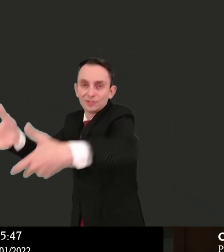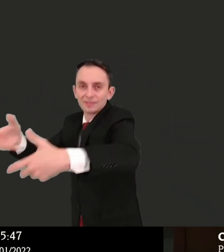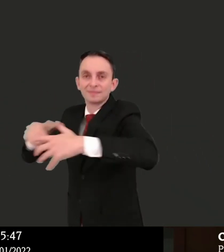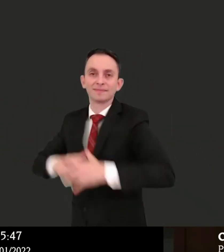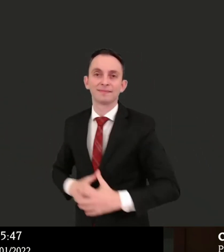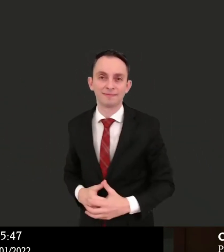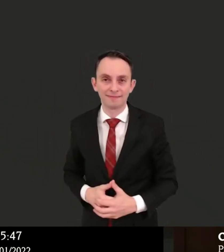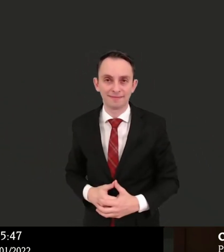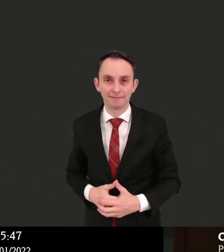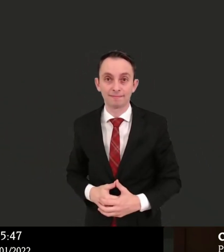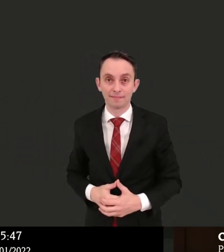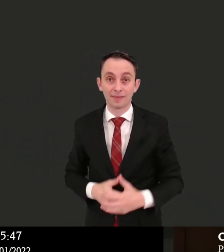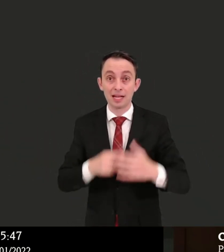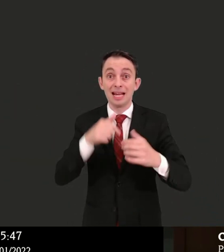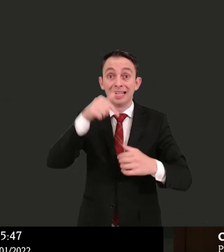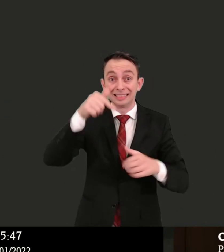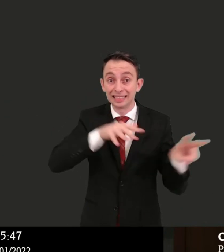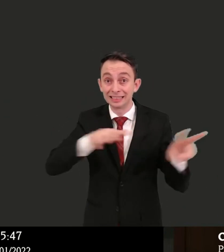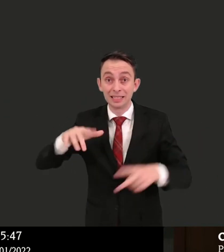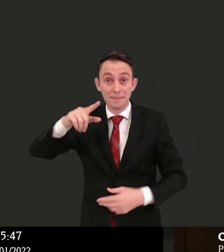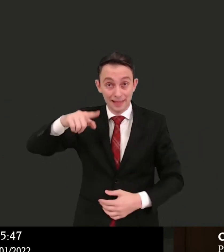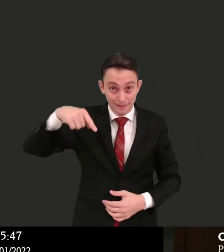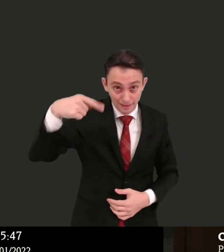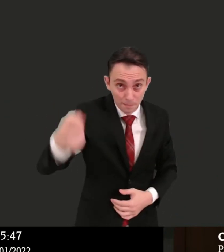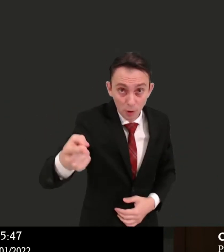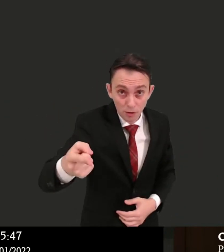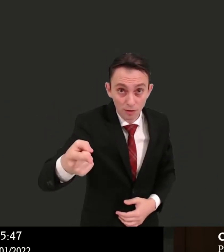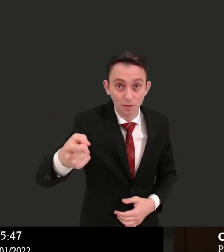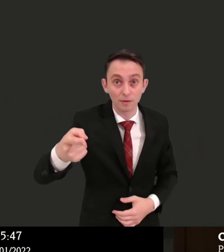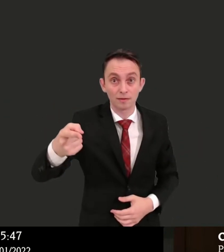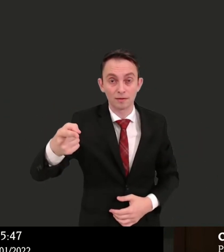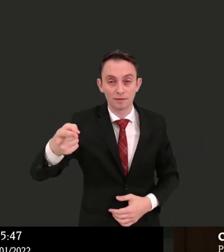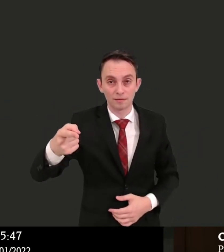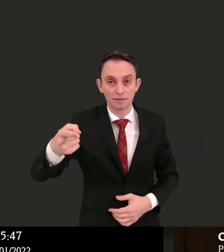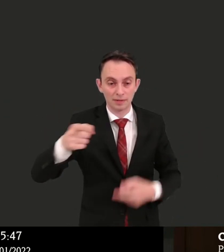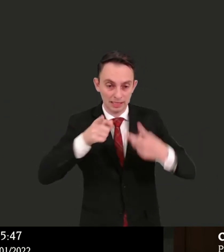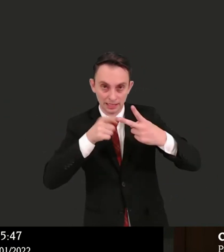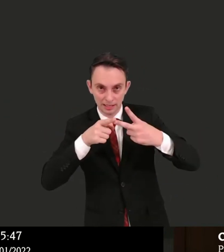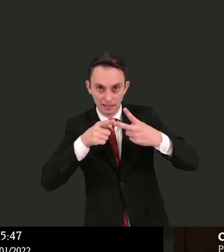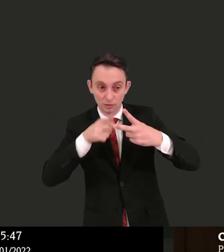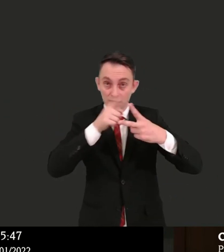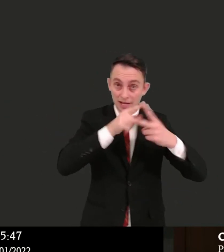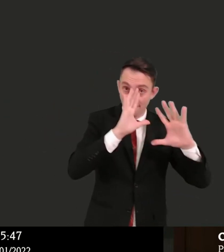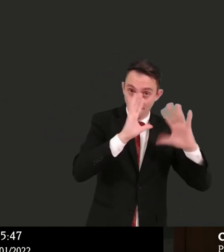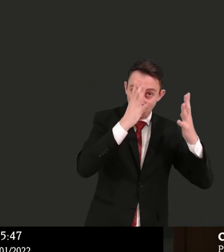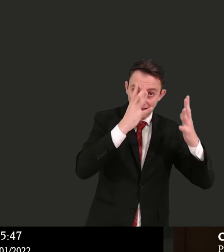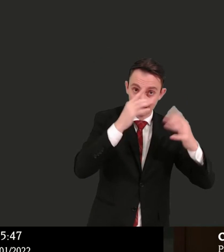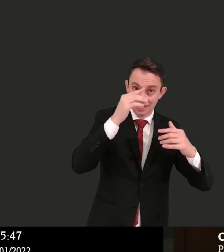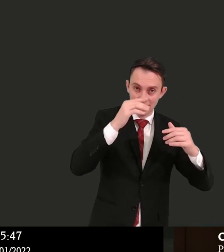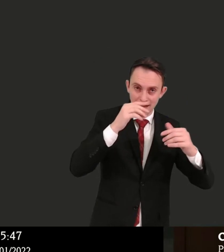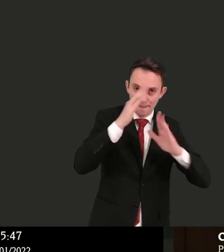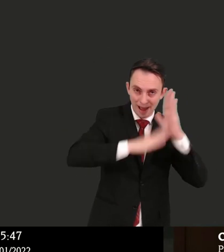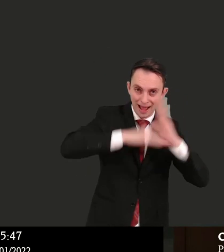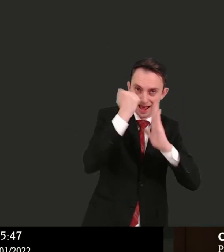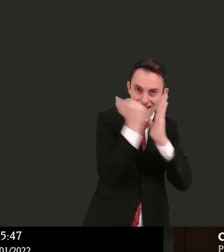uma oferta ao Senhor. Depois de sete semanas da Páscoa, Cristo foi crucificado numa